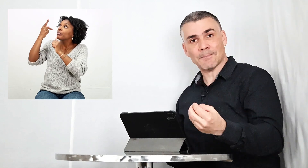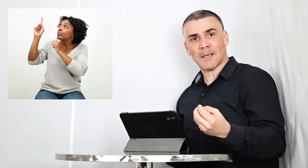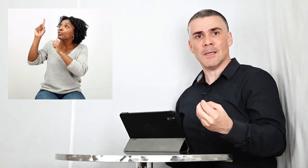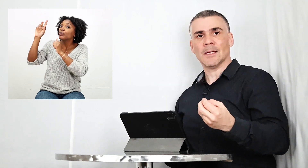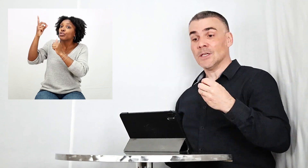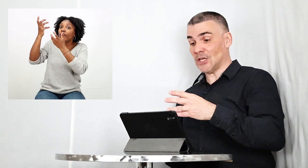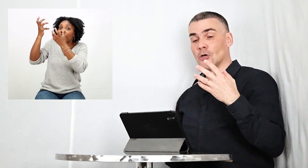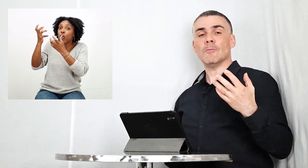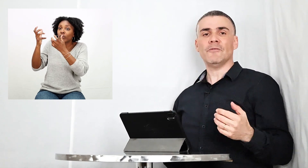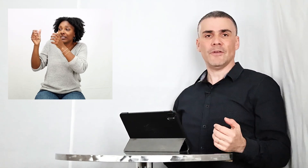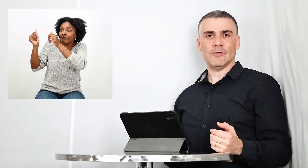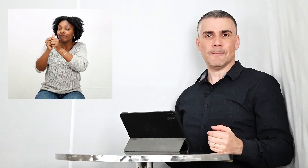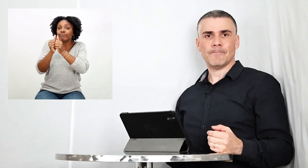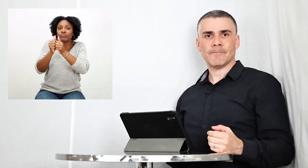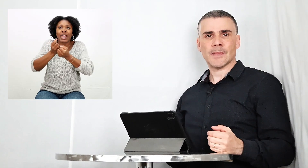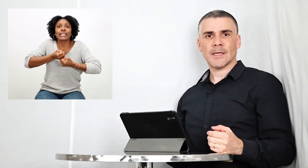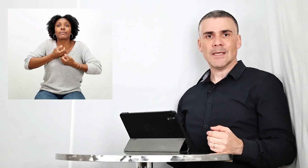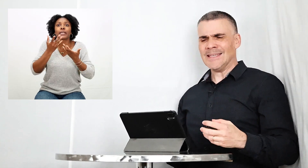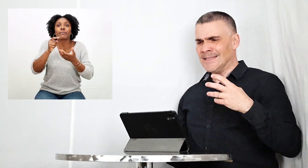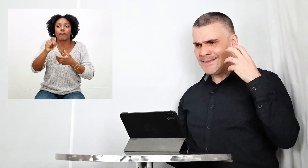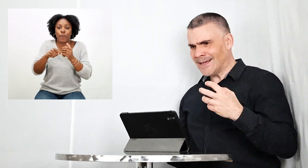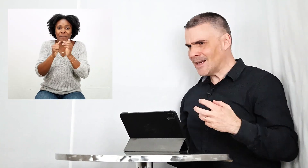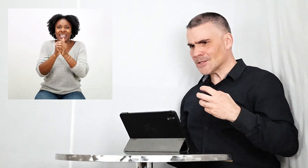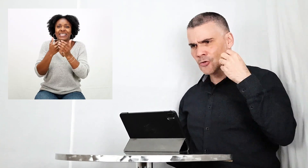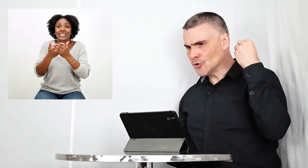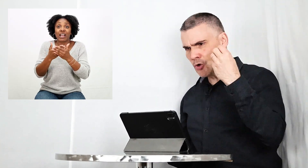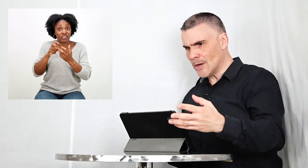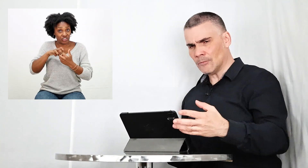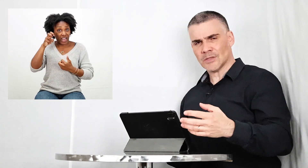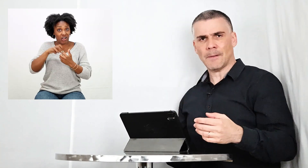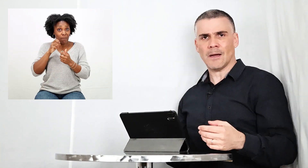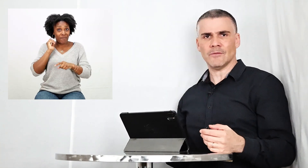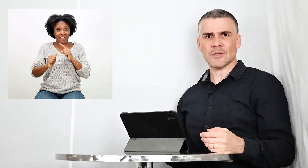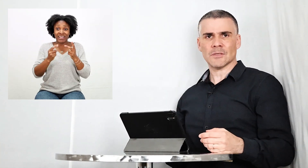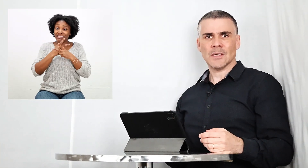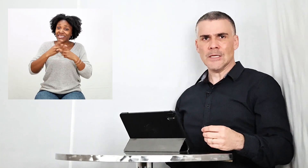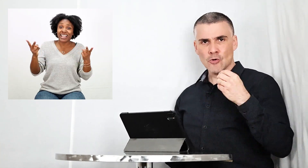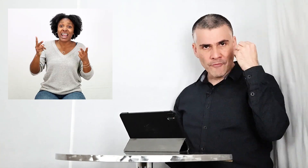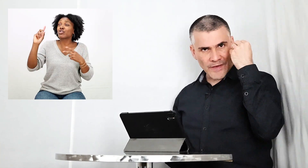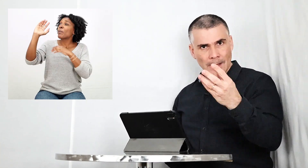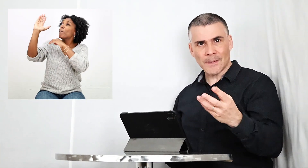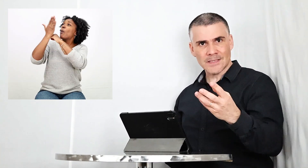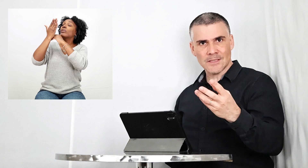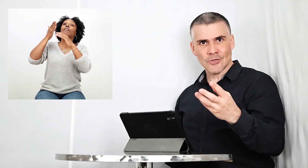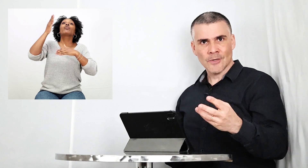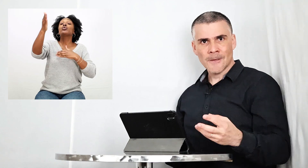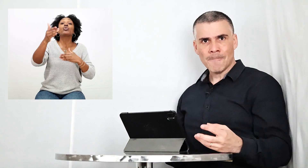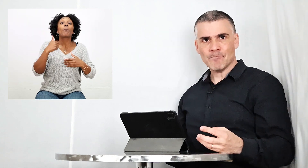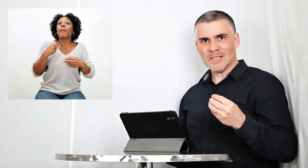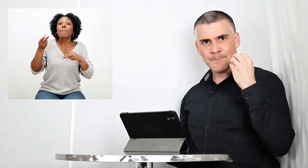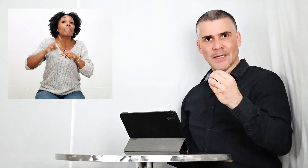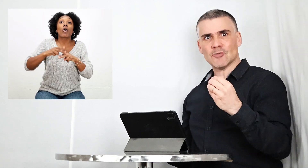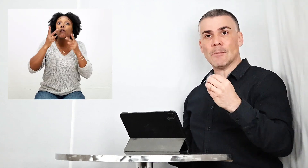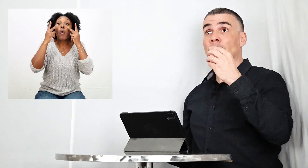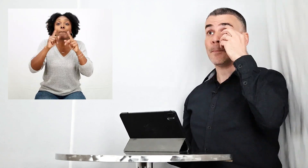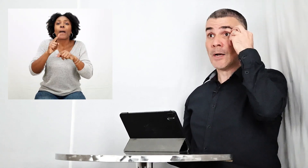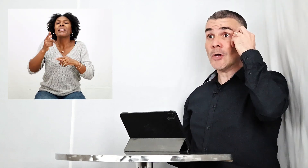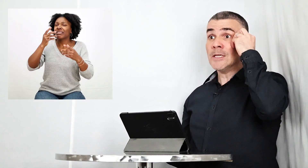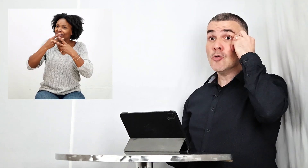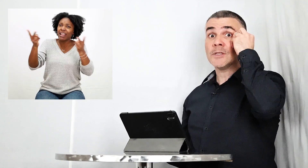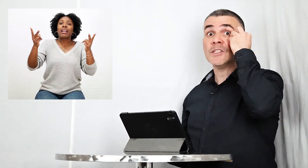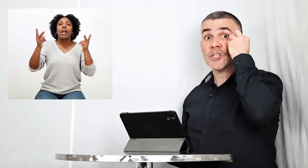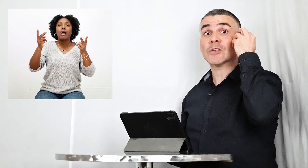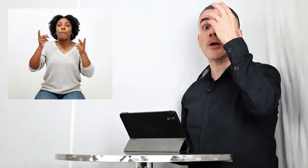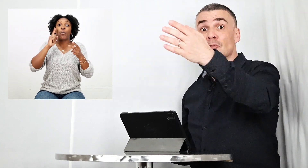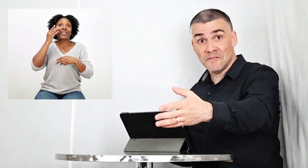Dieu, à l'exprimer. Jacob le fait, lui. Il déclare ce que Dieu lui a montré par avance. Il ne le verra pas de ses yeux, mais spirituellement